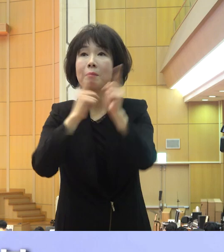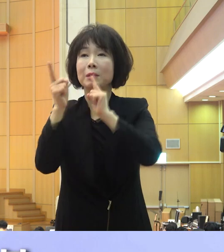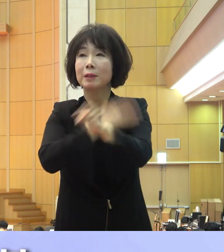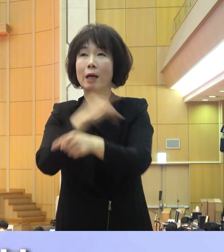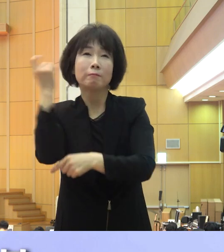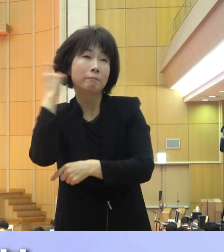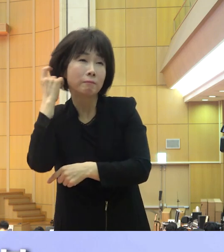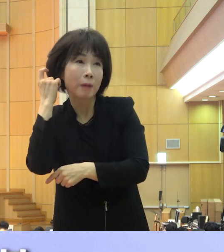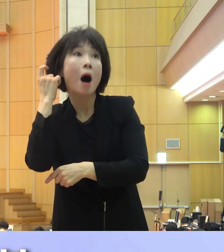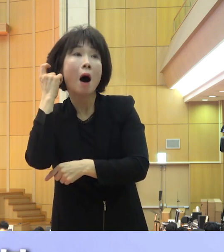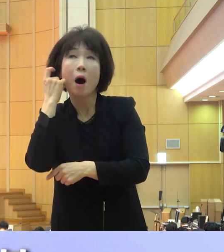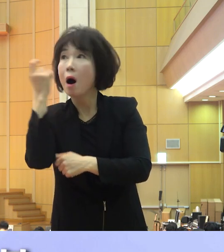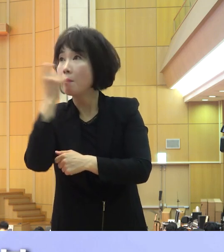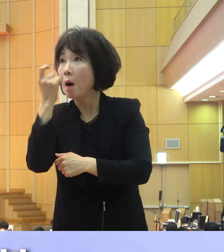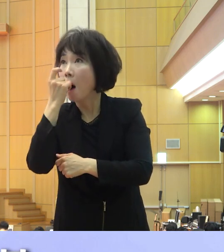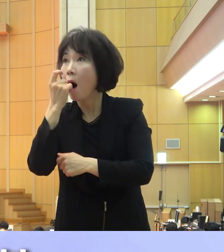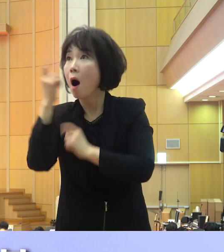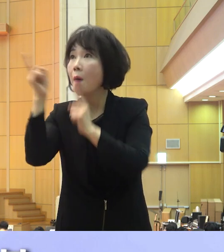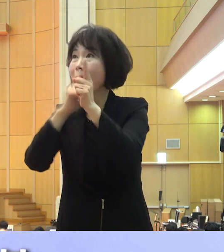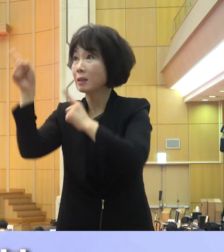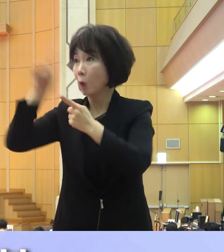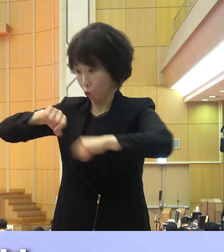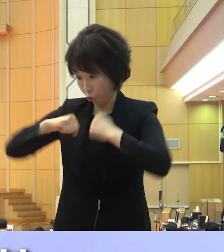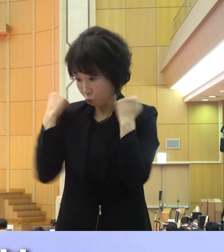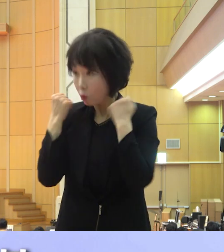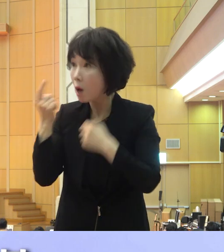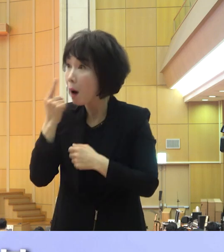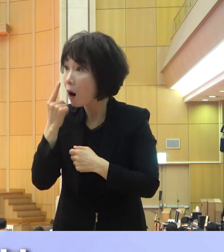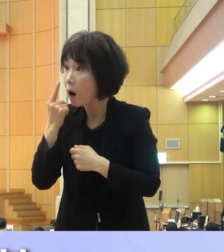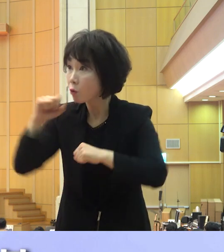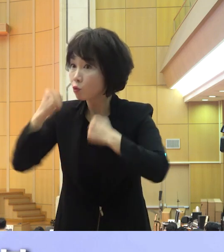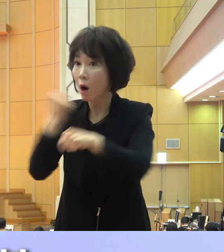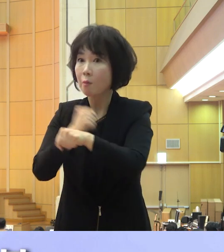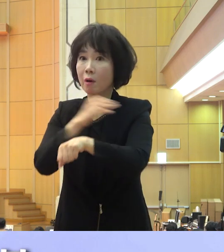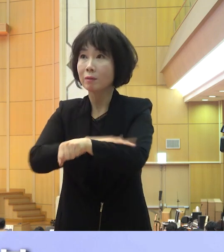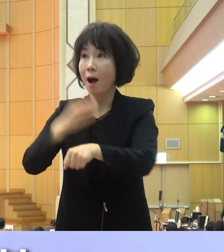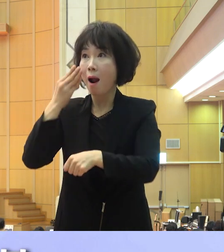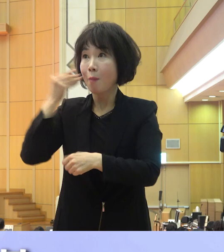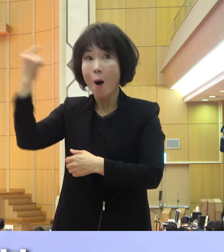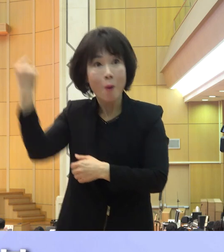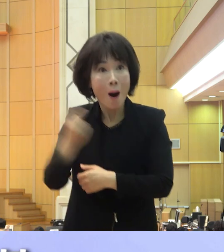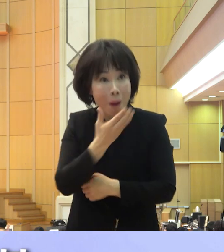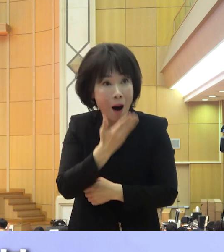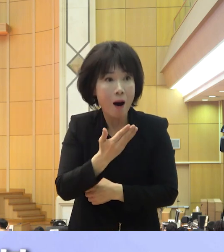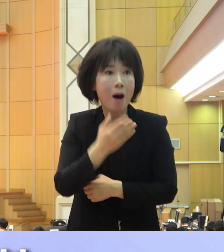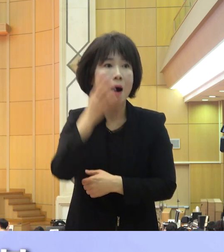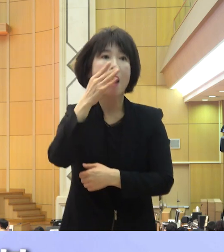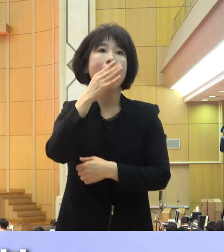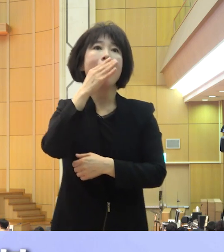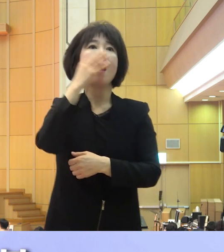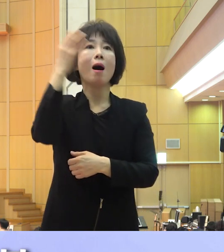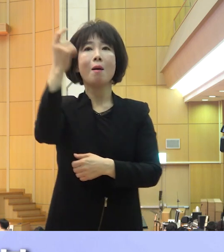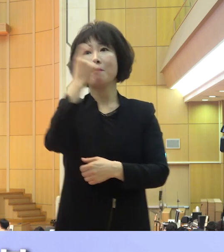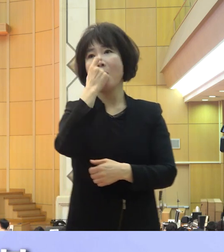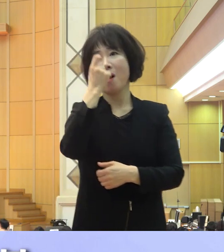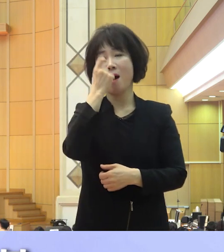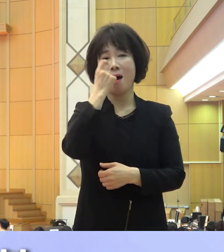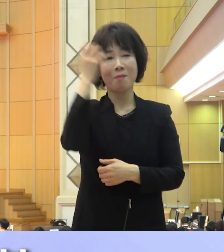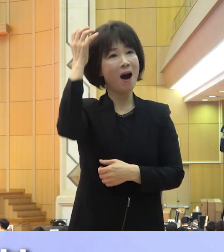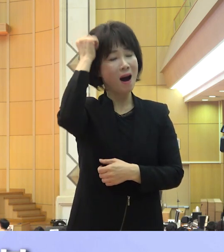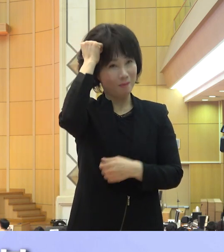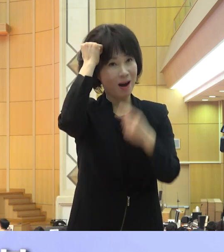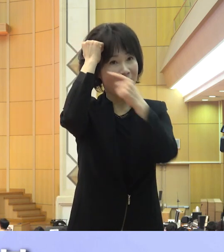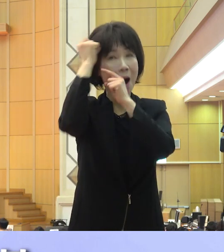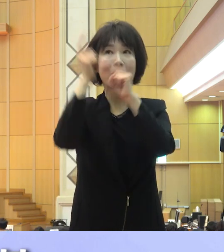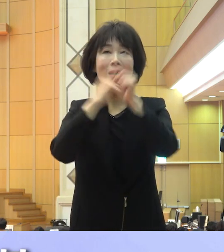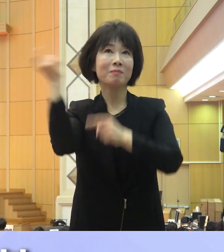하나님 말씀대로만 순종하면 나가도 들어가도 복이요 모든 게 다 복이라는 걸 알아서, 아하,